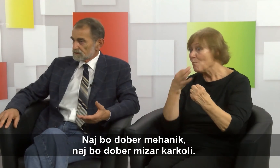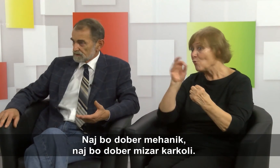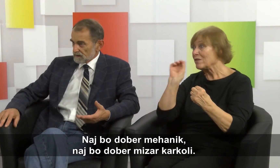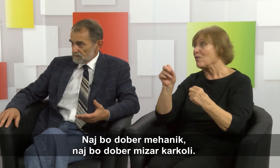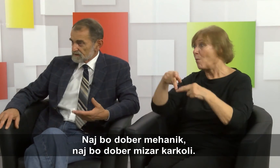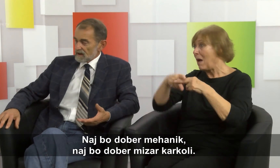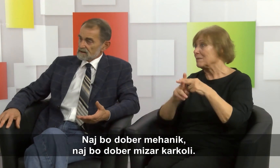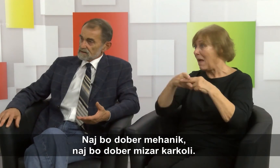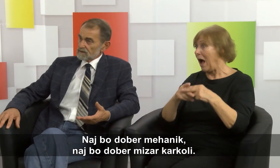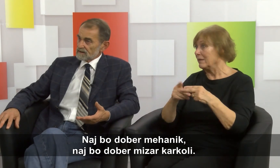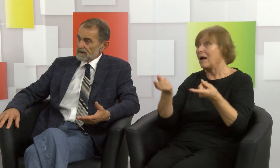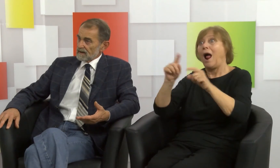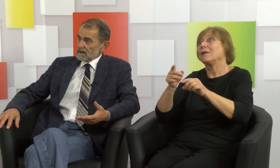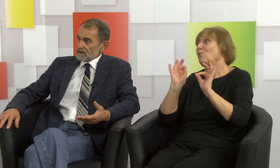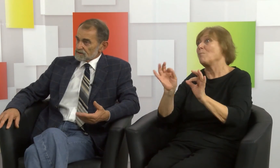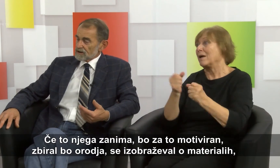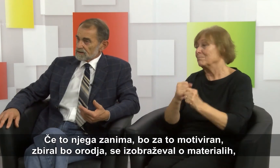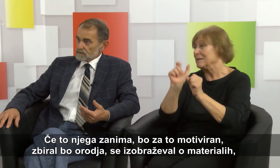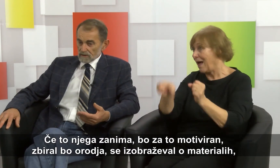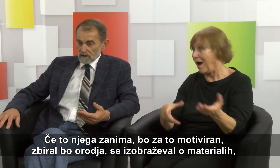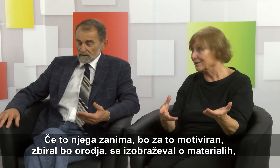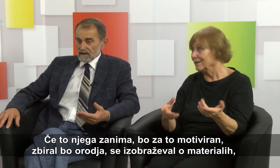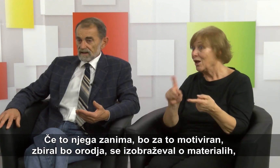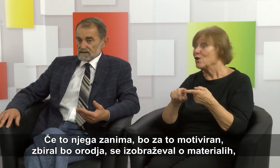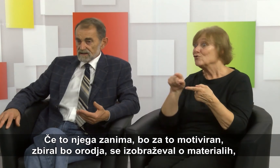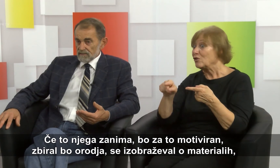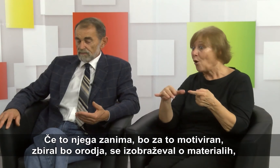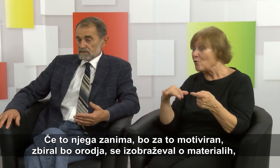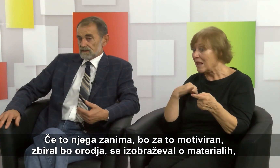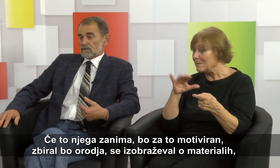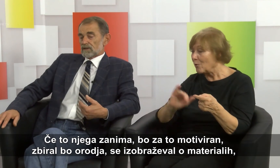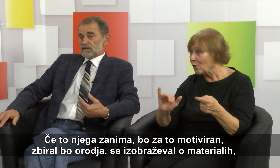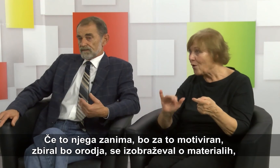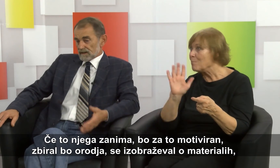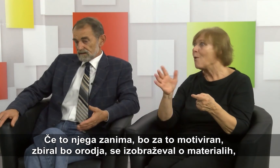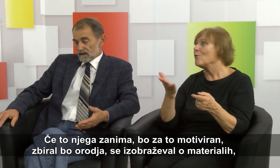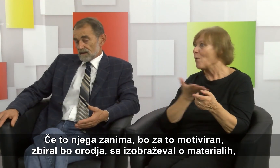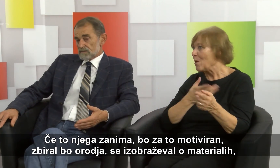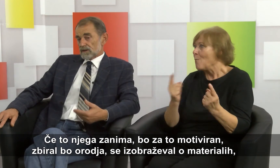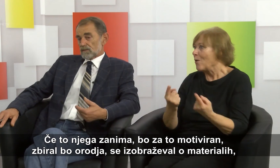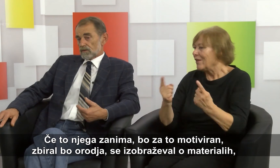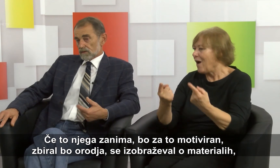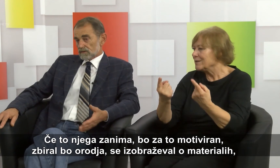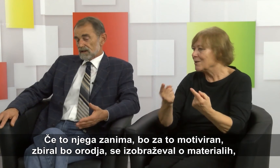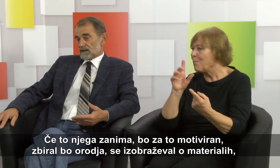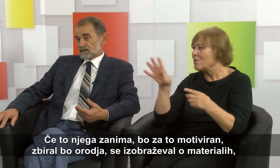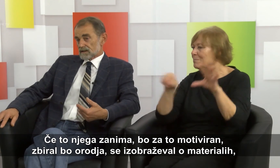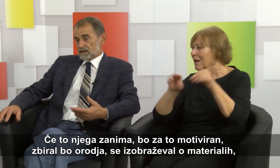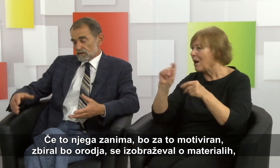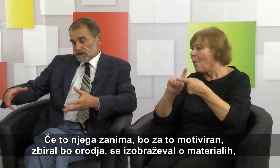dober mizar, karkoli, ne. Če je to njega zanima, bo zato motiviran, zbiral bo orodja, se